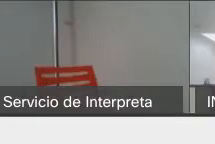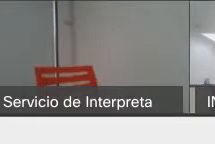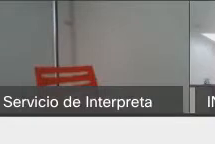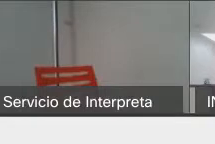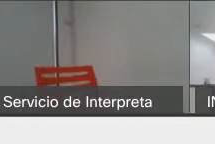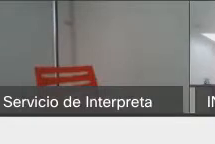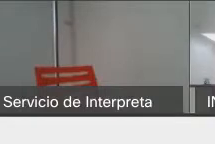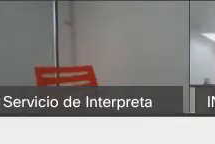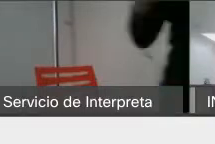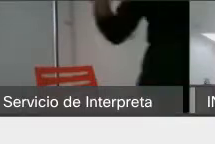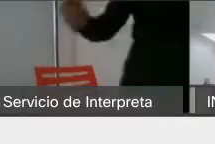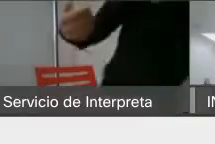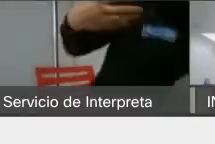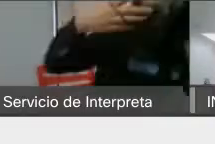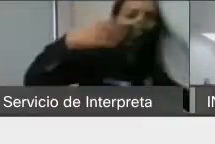te oye bien y después.